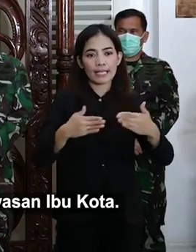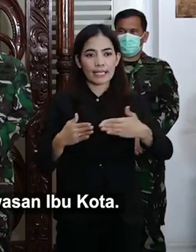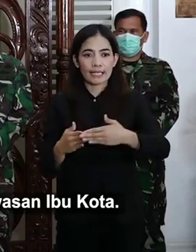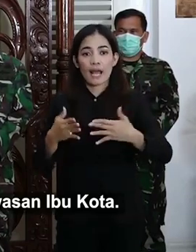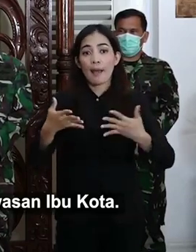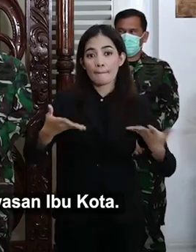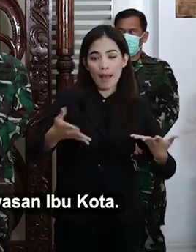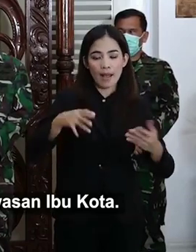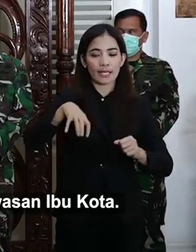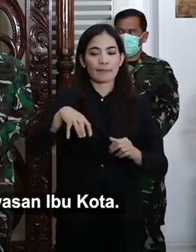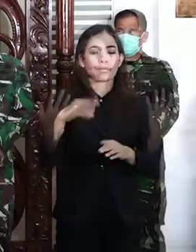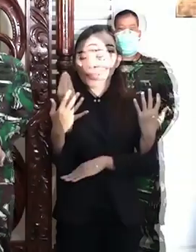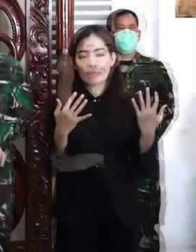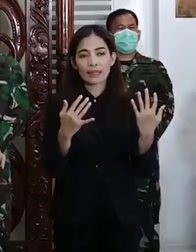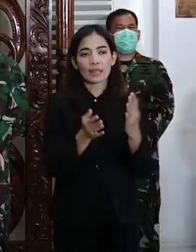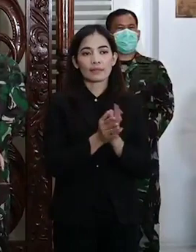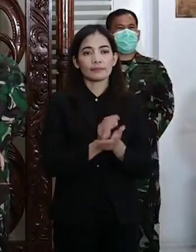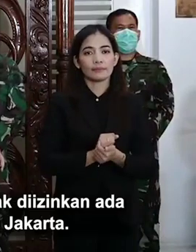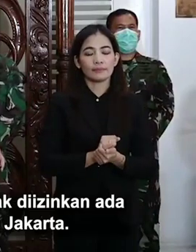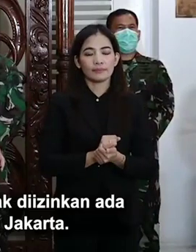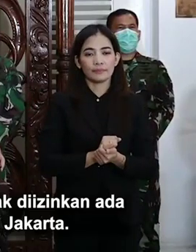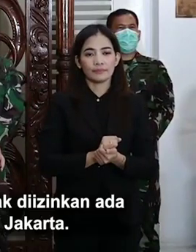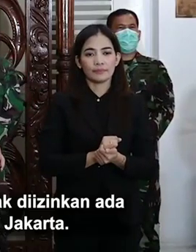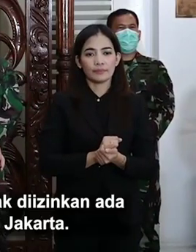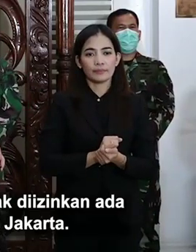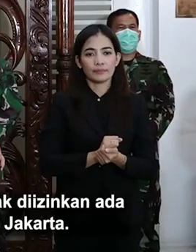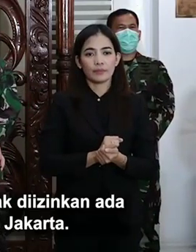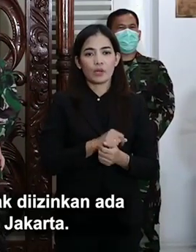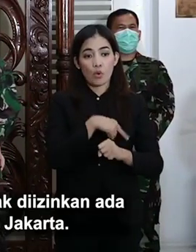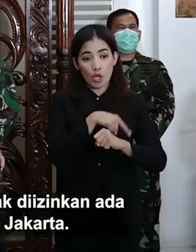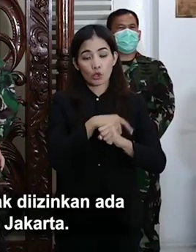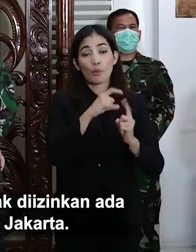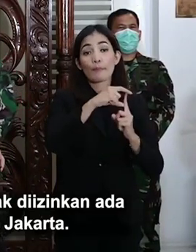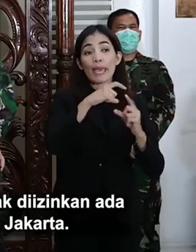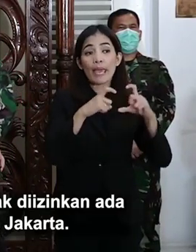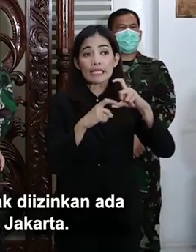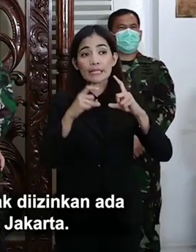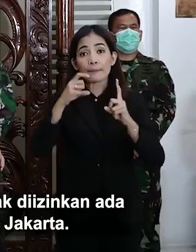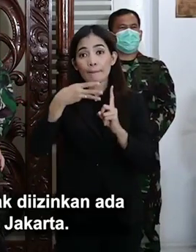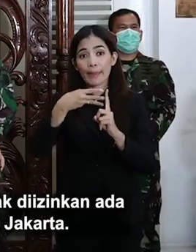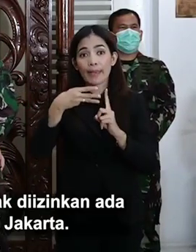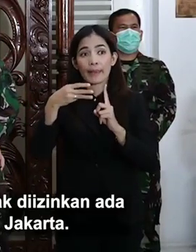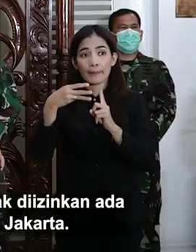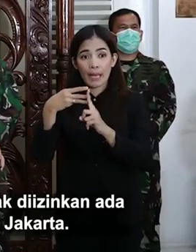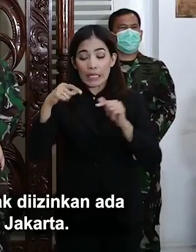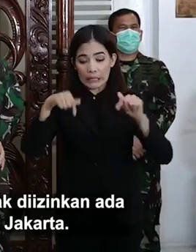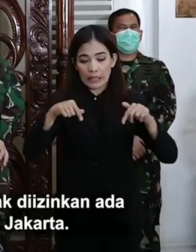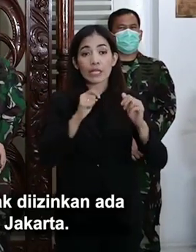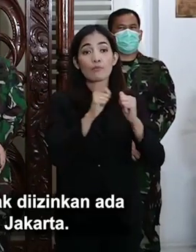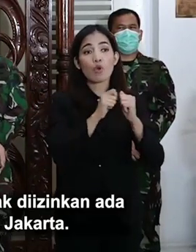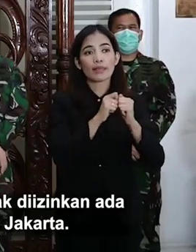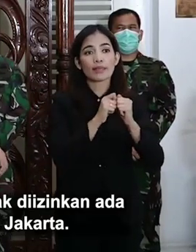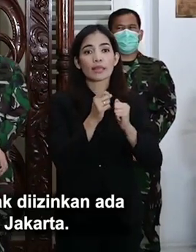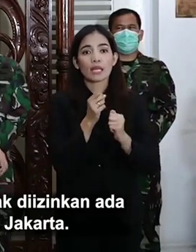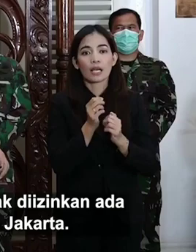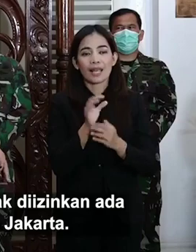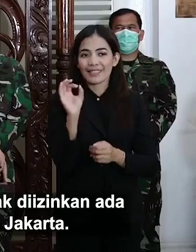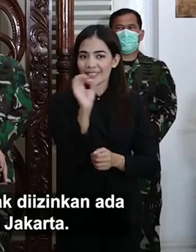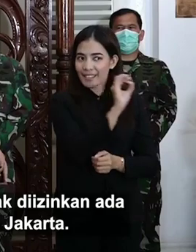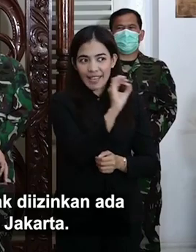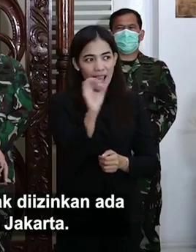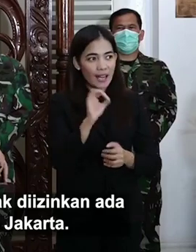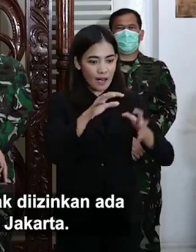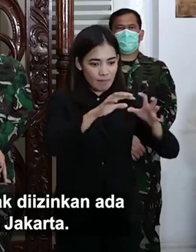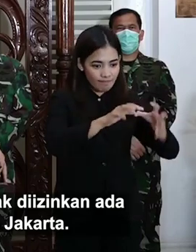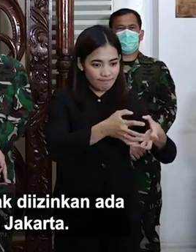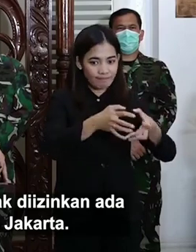di kawasan ibu kota. Pada saat PSBB ini dilaksanakan, maka tidak diizinkan ada kerumunan